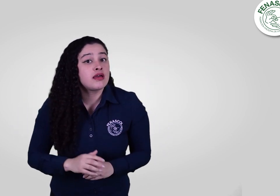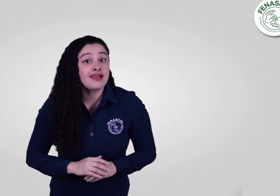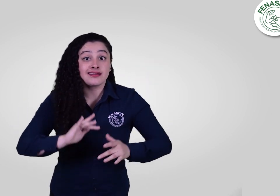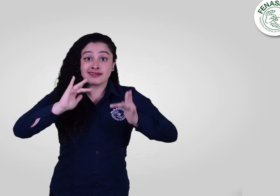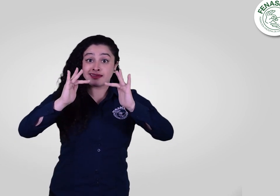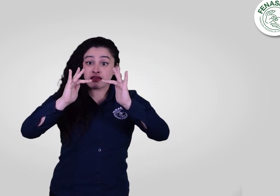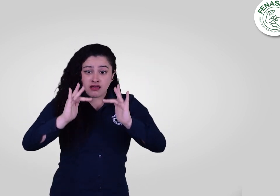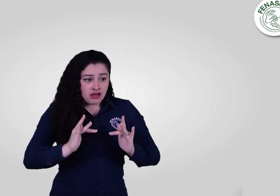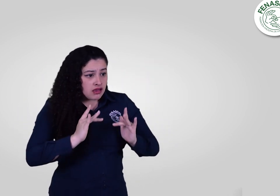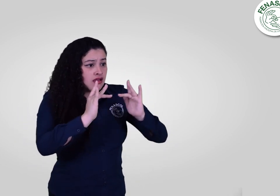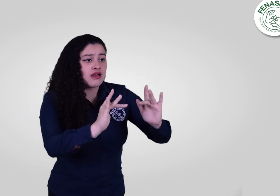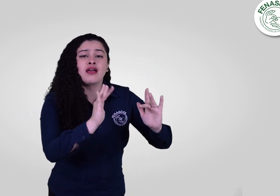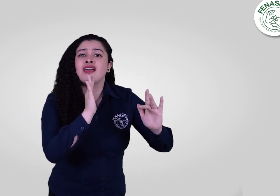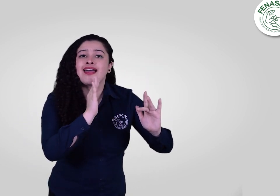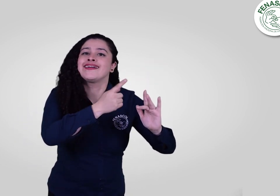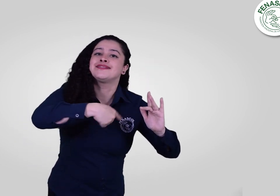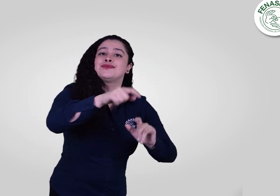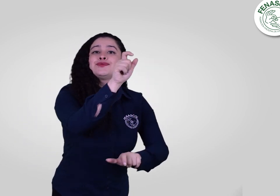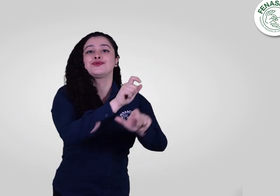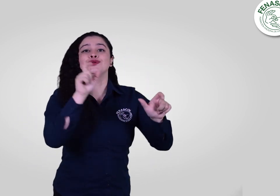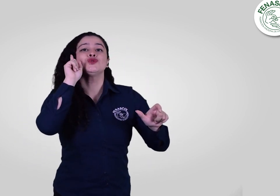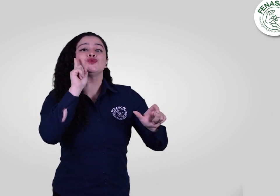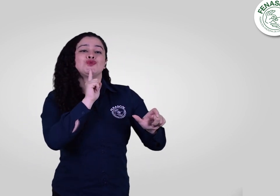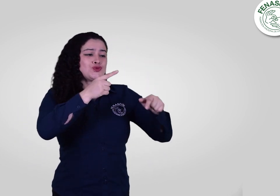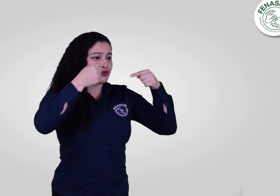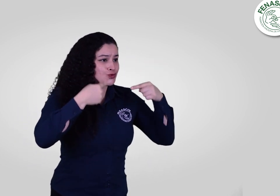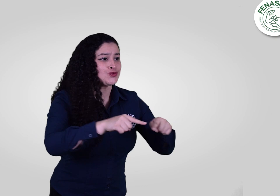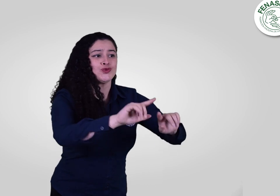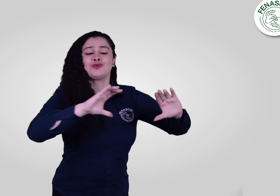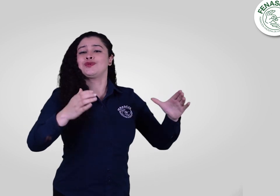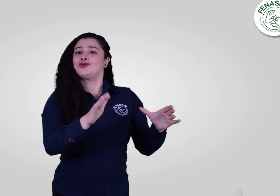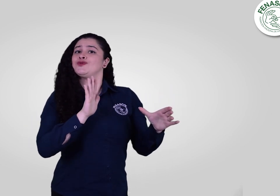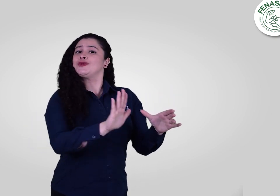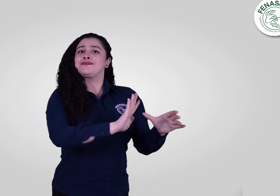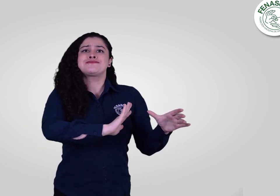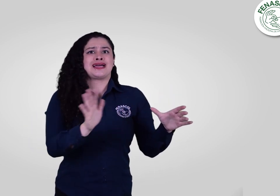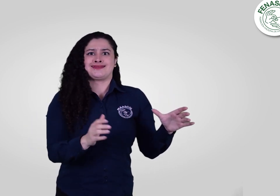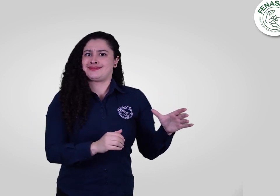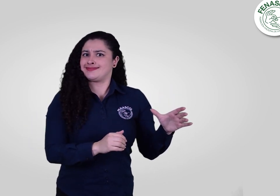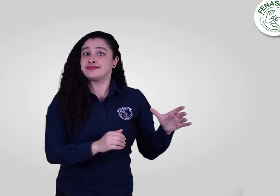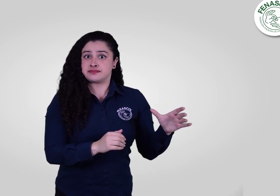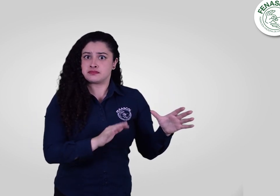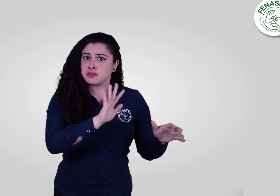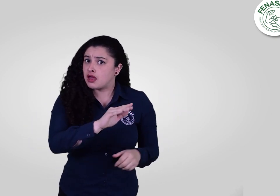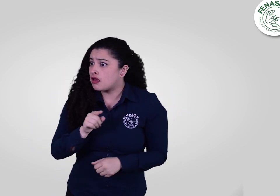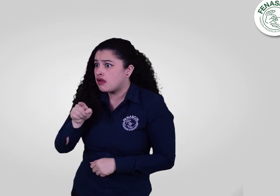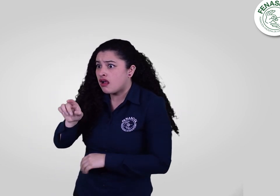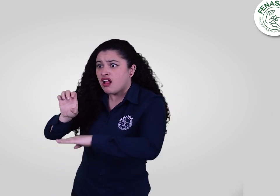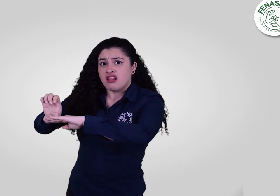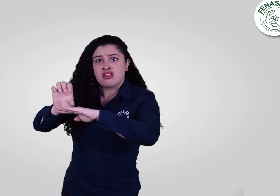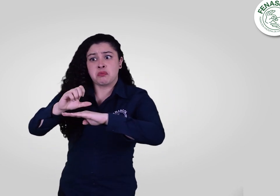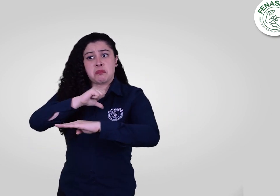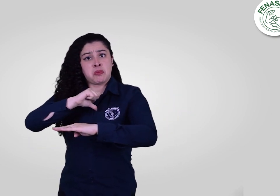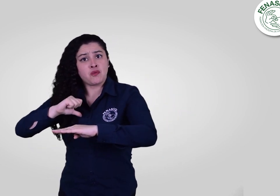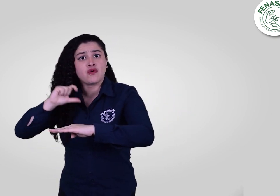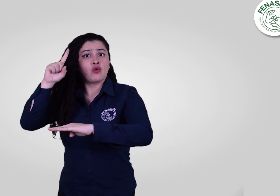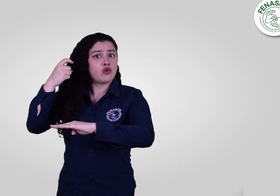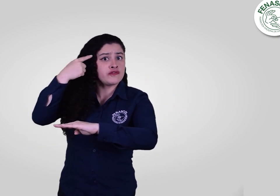que el centro de relevo es un servicio para uso exclusivo de las personas con discapacidad auditiva y